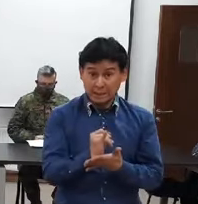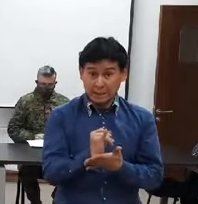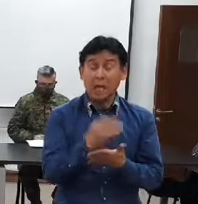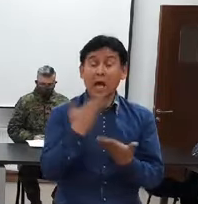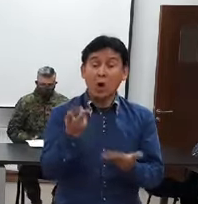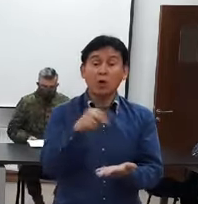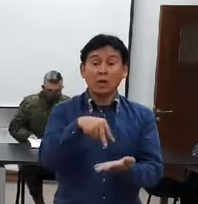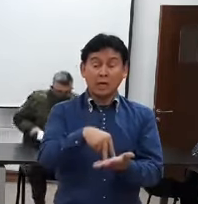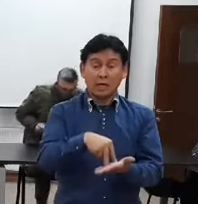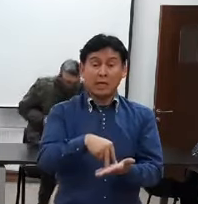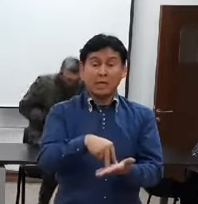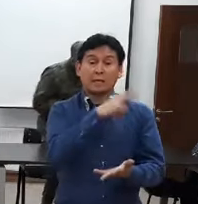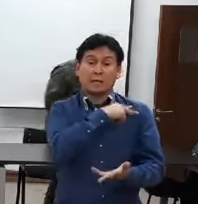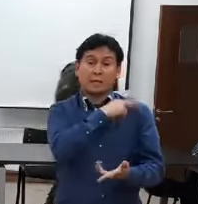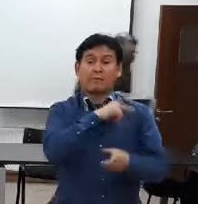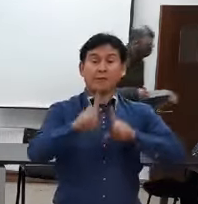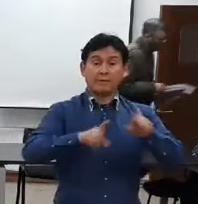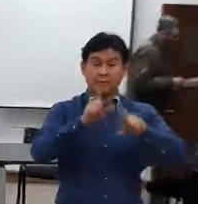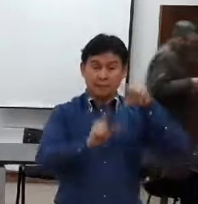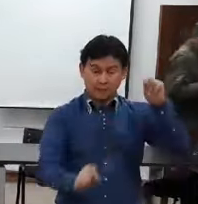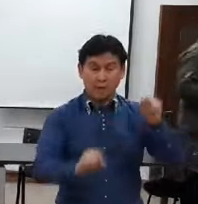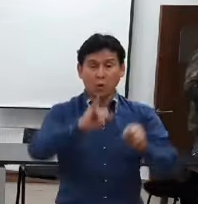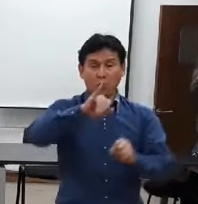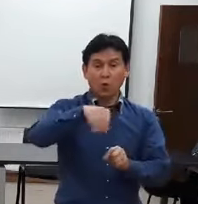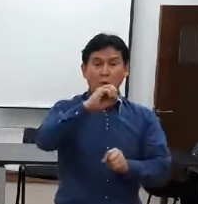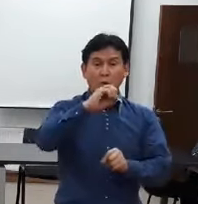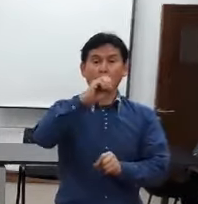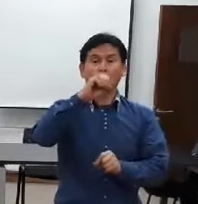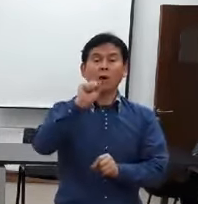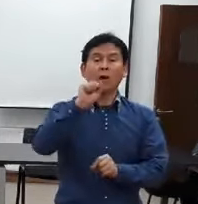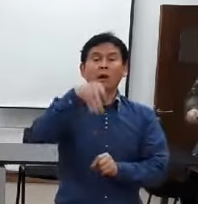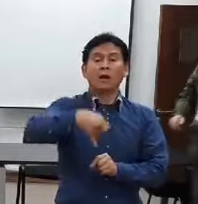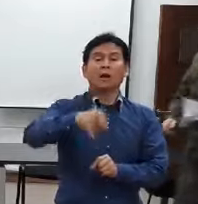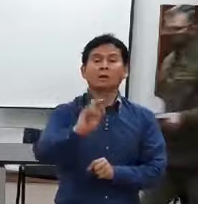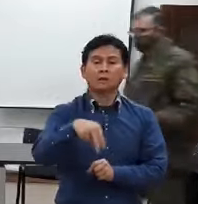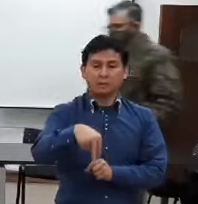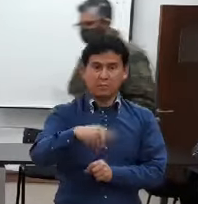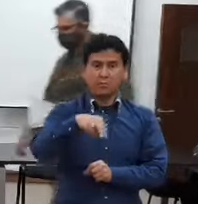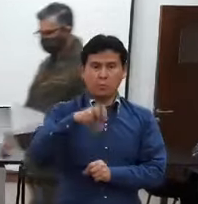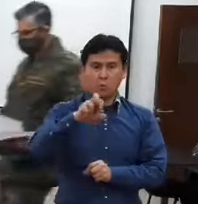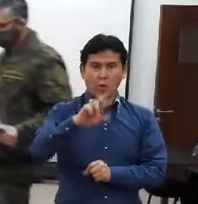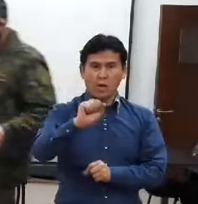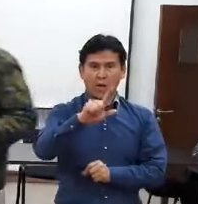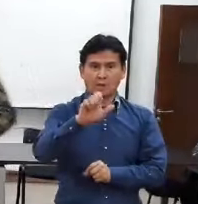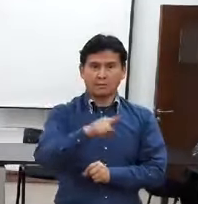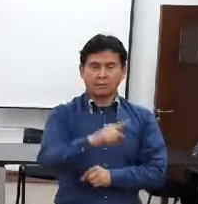General de la Defensa Nacional, el señor Joaquín Morales, para que entregué su reporte.